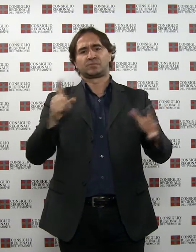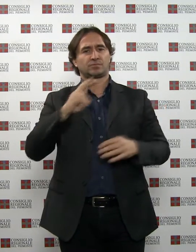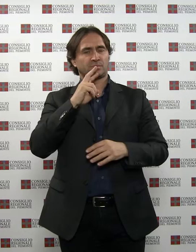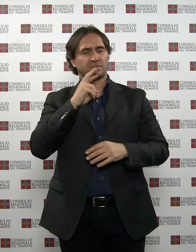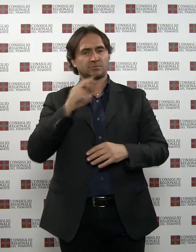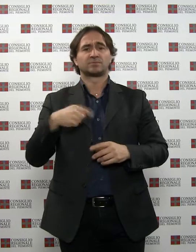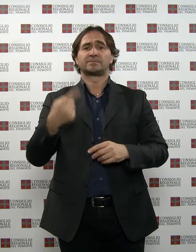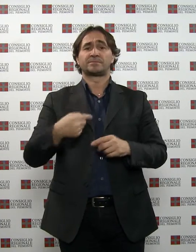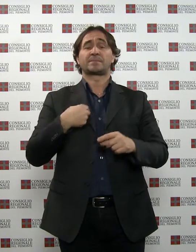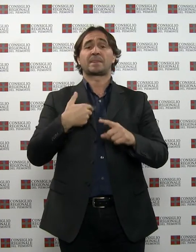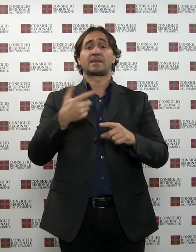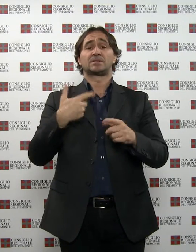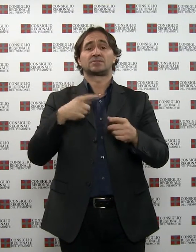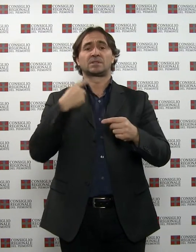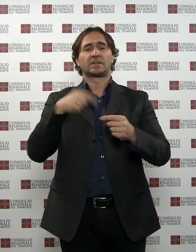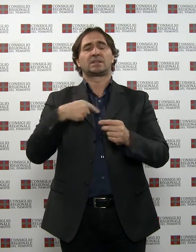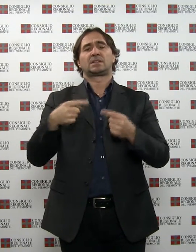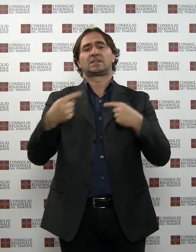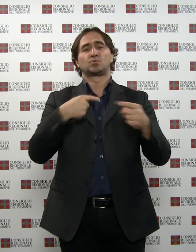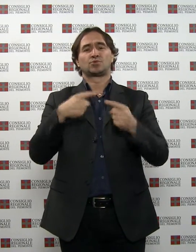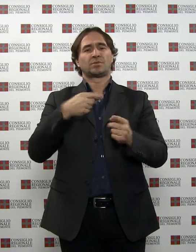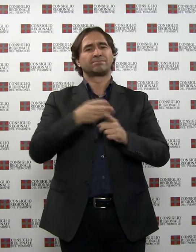stati discussi e votati diversi atti di indirizzo.